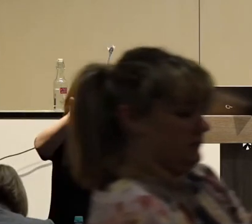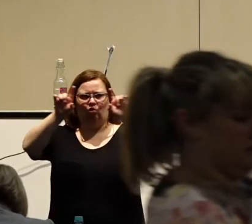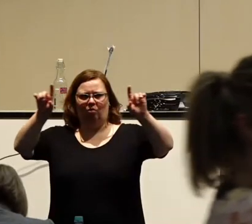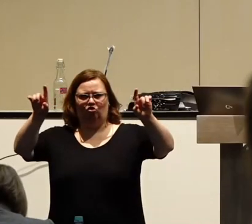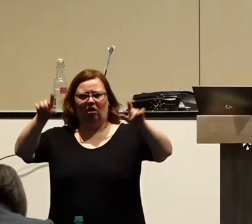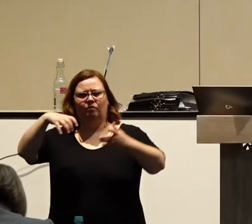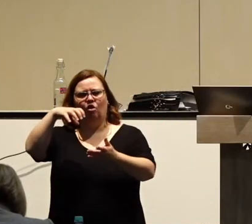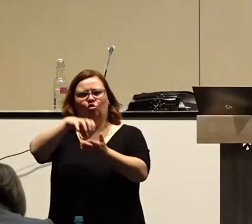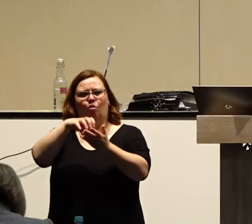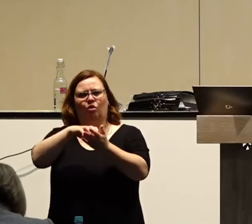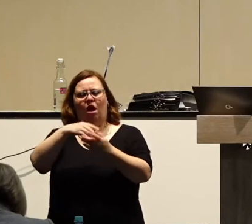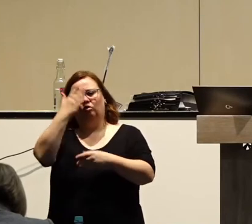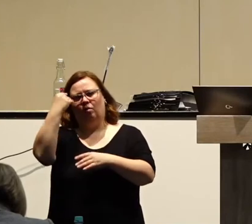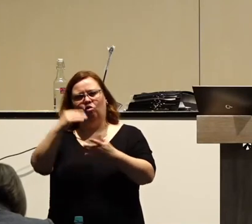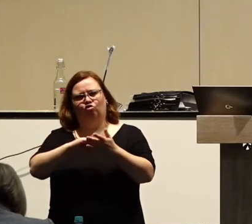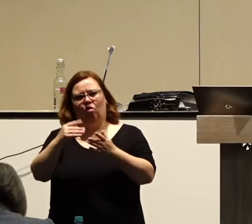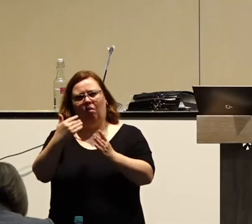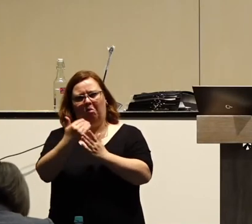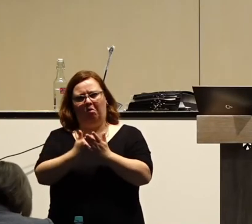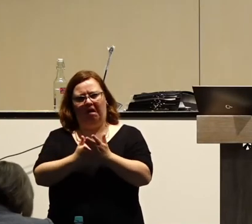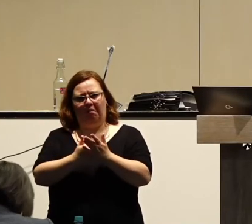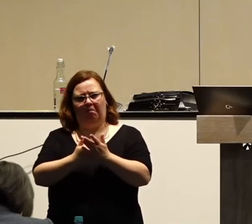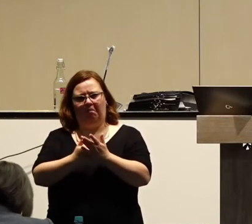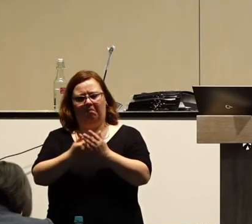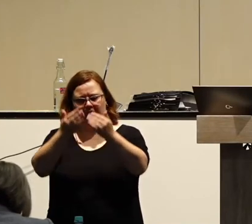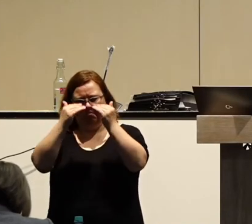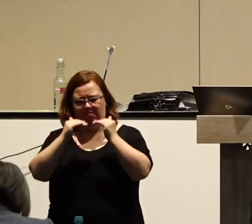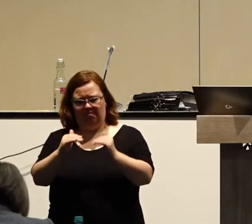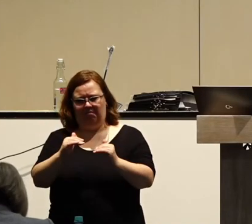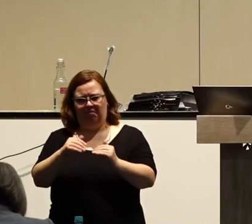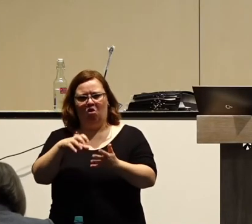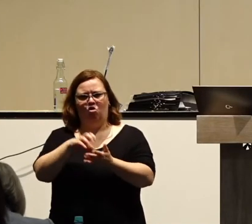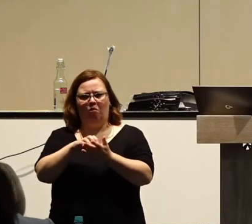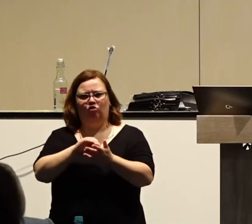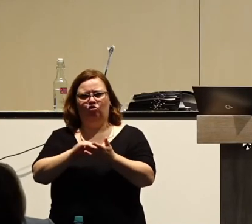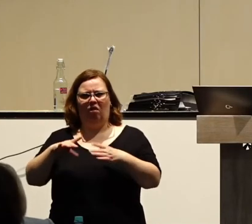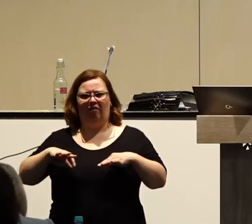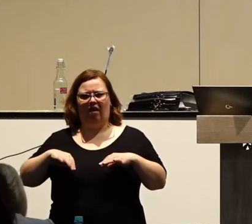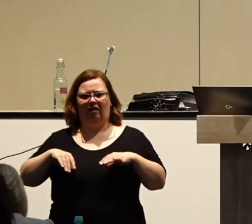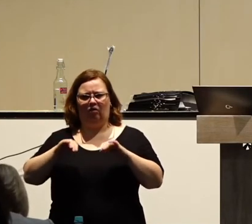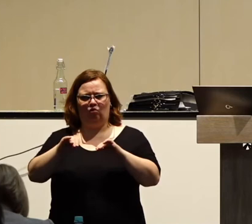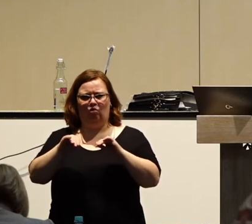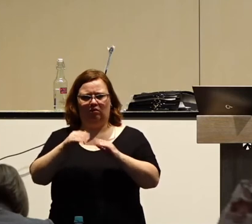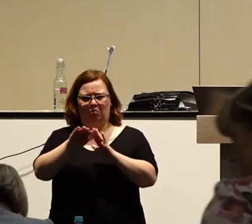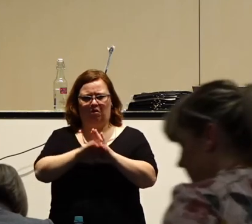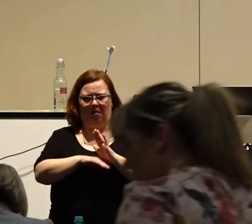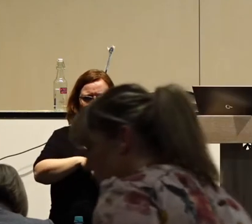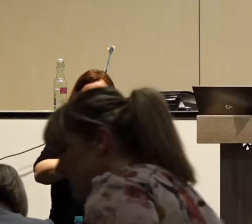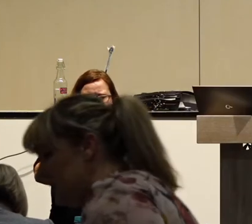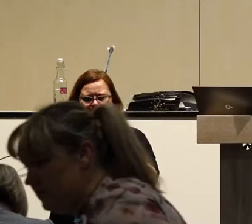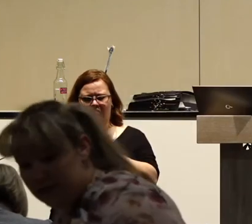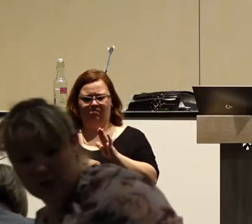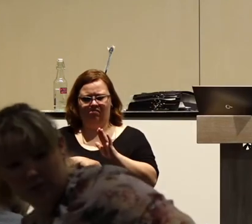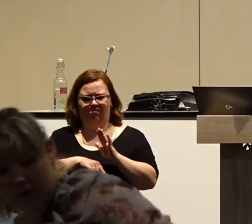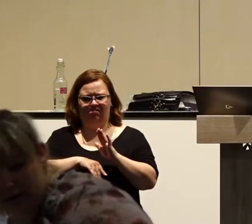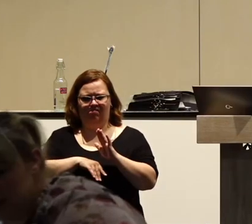steht kommunales Sommerschulprogramm. Zwei Zeilen weiter ist es ein kommunales Schulferienkursprogramm. Also bezieht